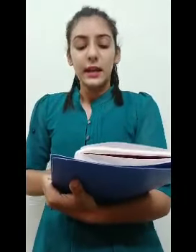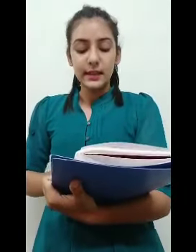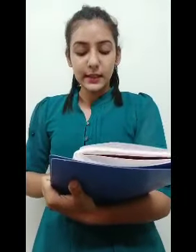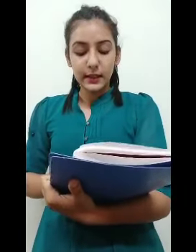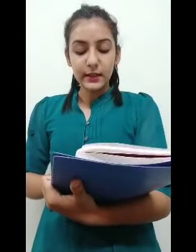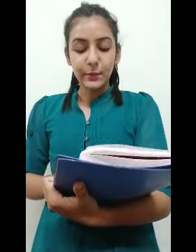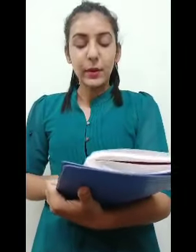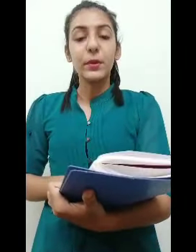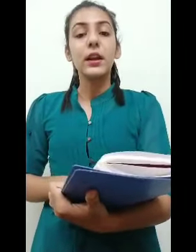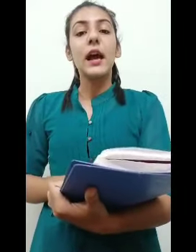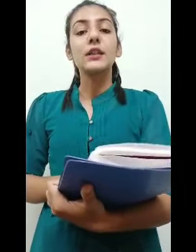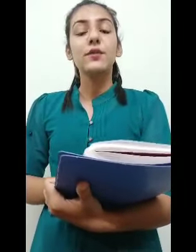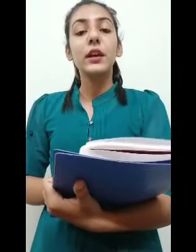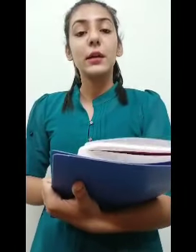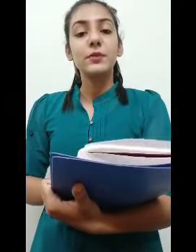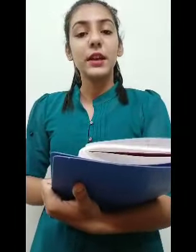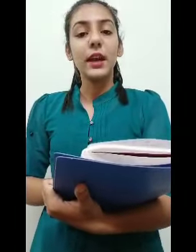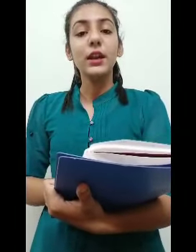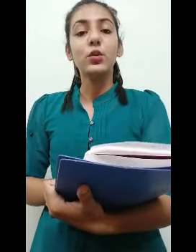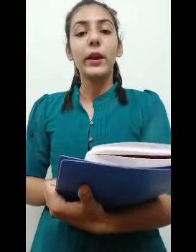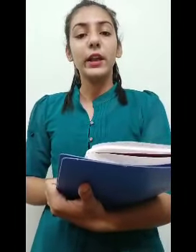21 to 25। इस ईयर सितंबर का लास्ट वीक कब से है?